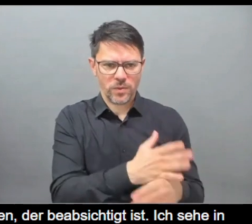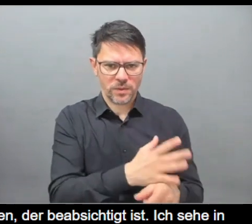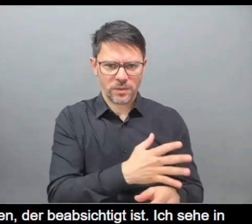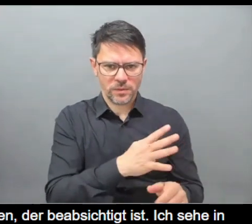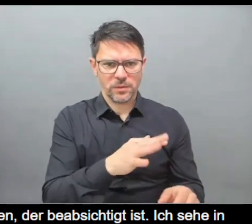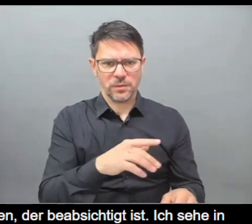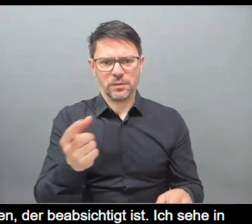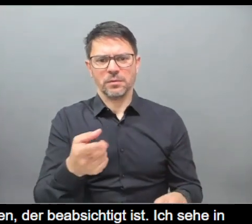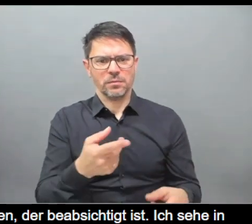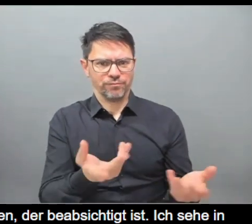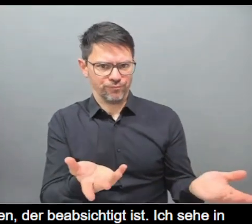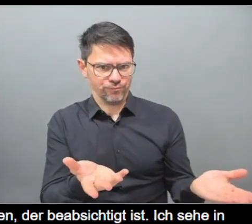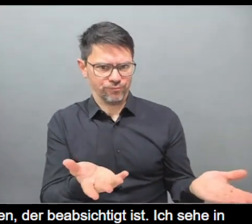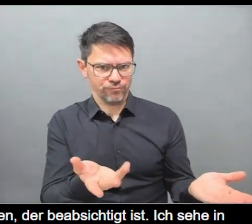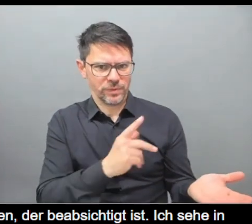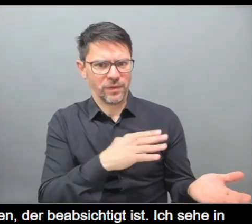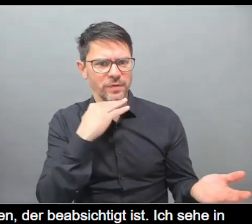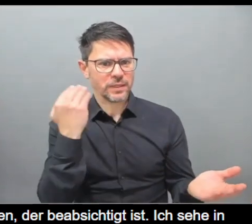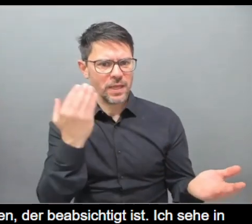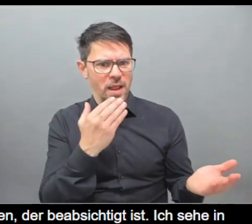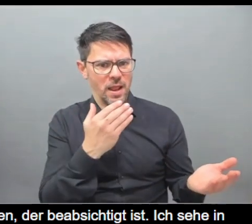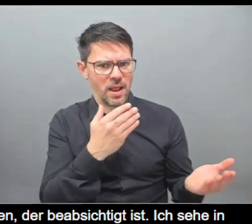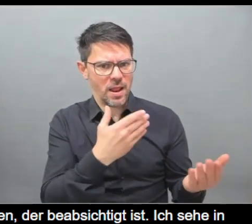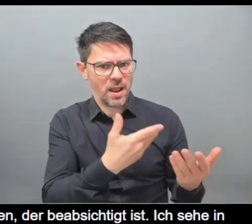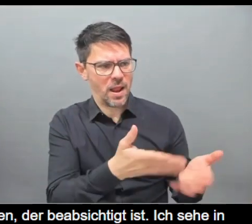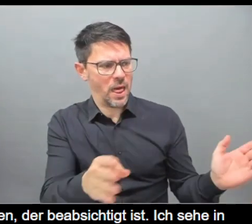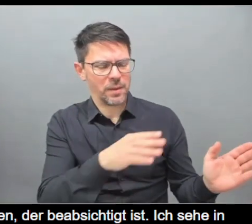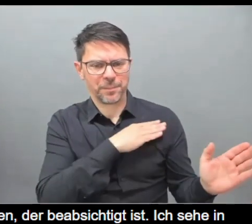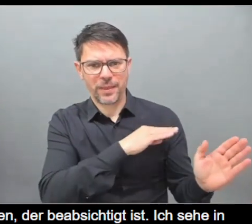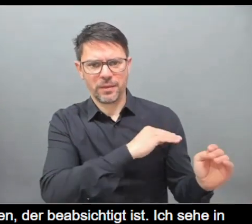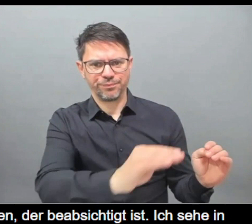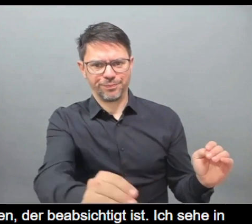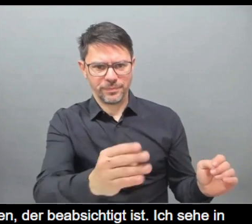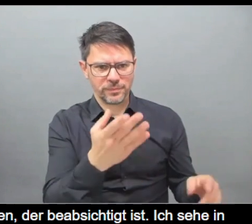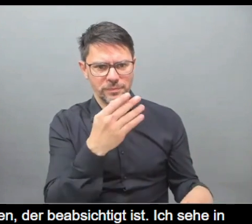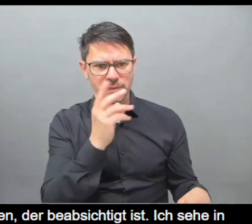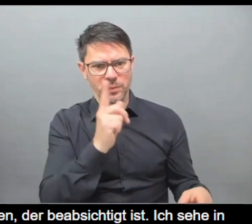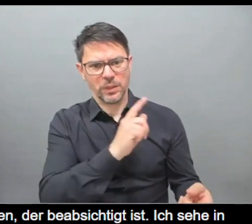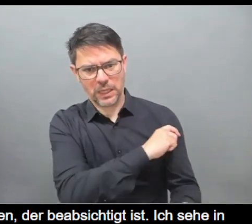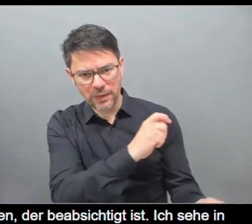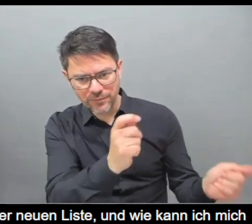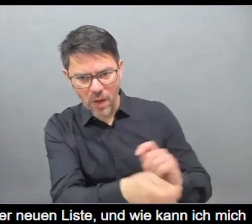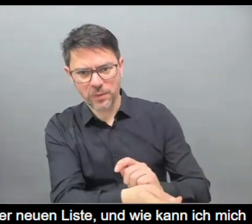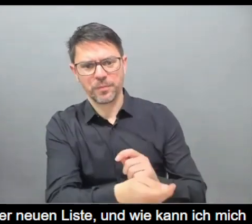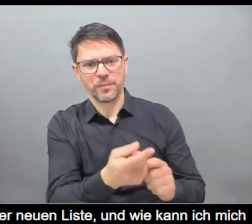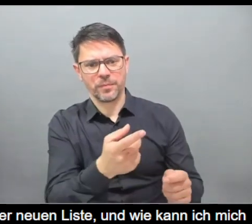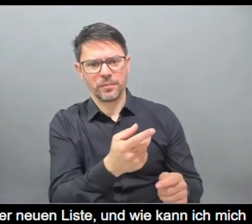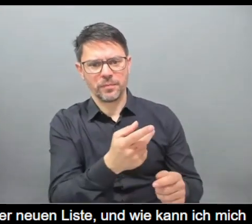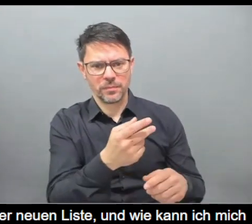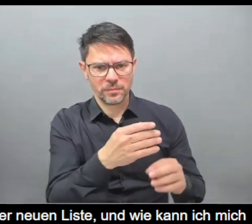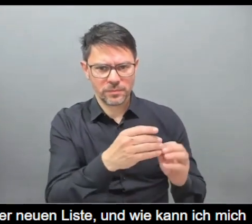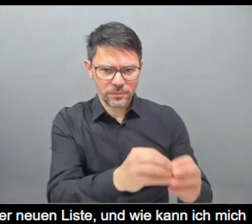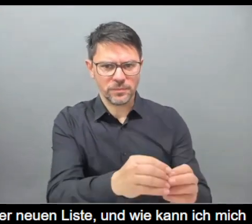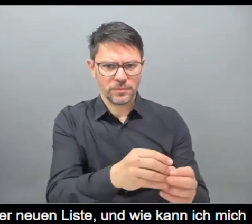ist ja ein sehr emotionales Thema, wesentlich behutsamer durchdacht werden und der Einbindung der Betroffenen durchdacht werden und ich bin